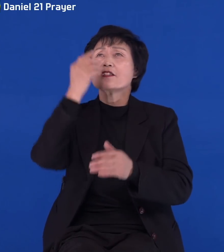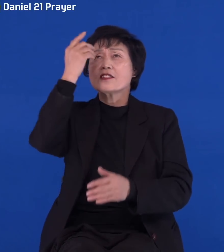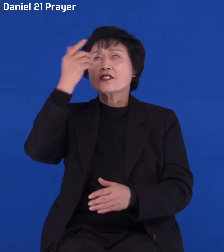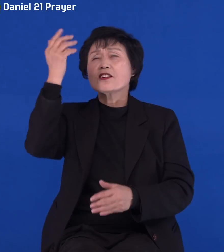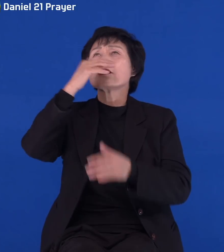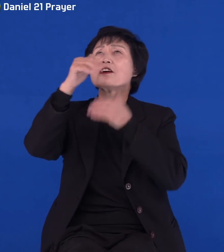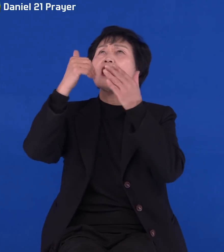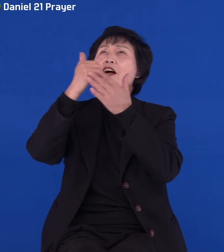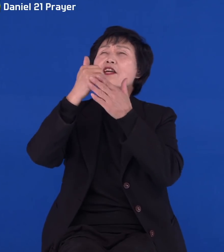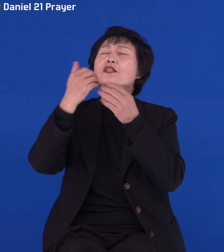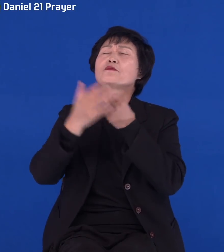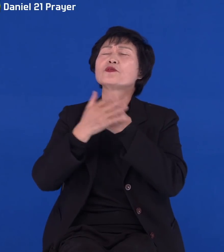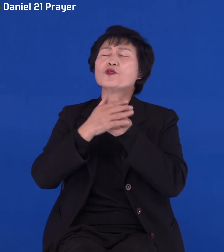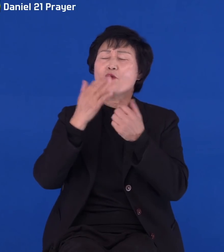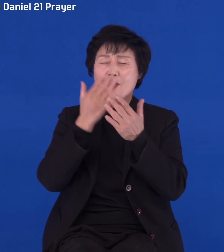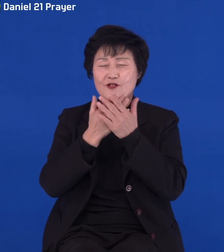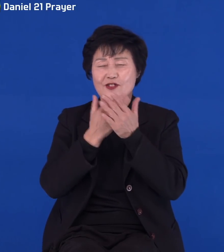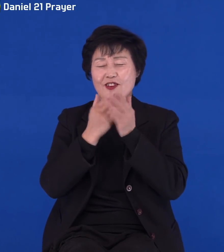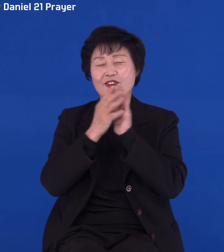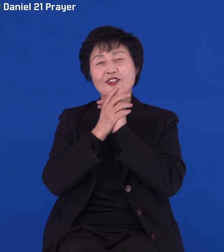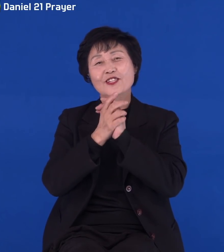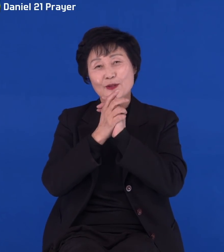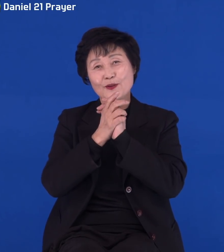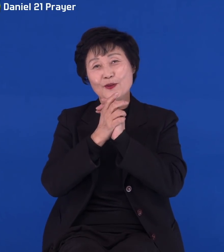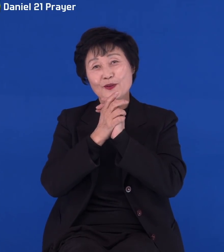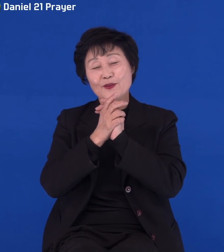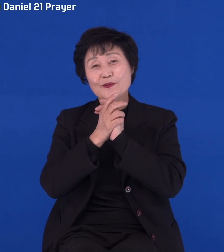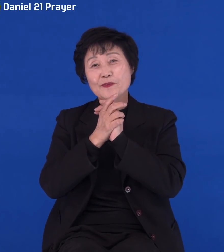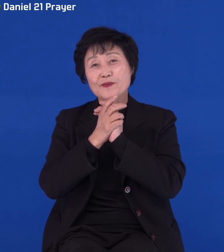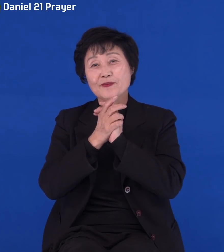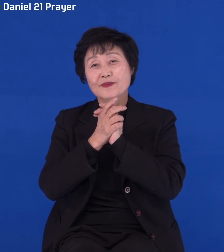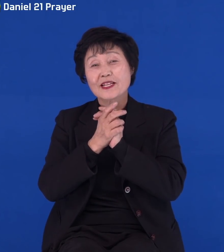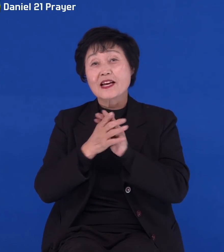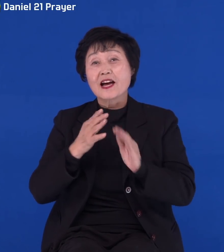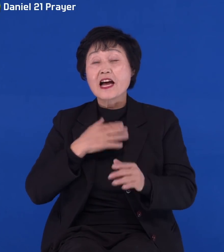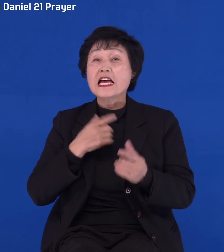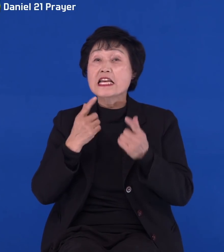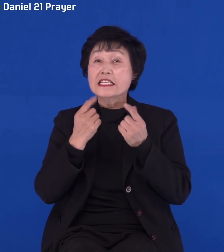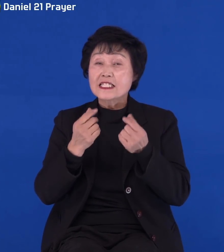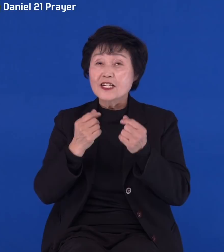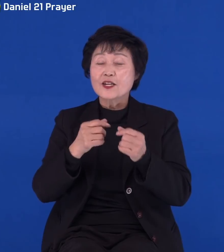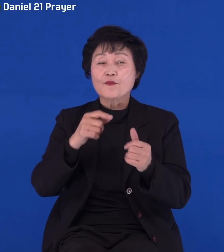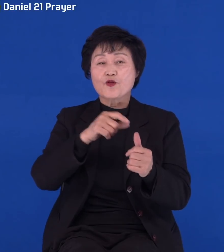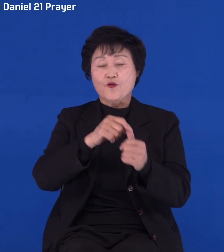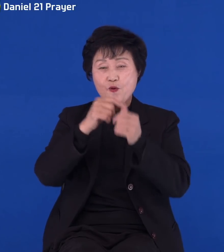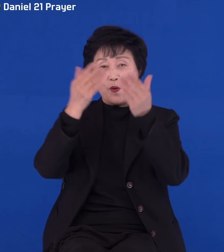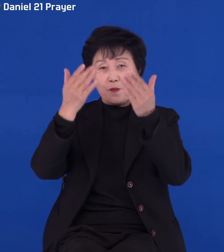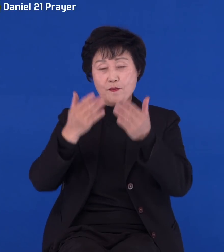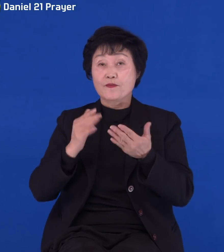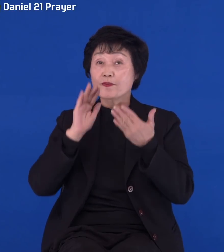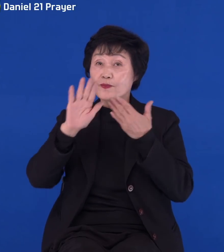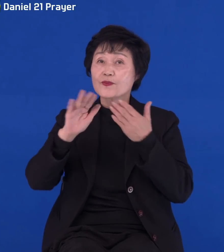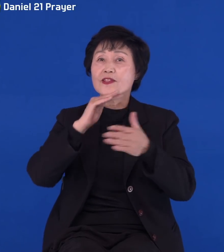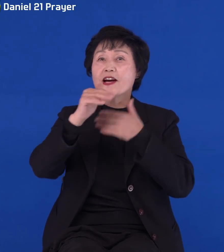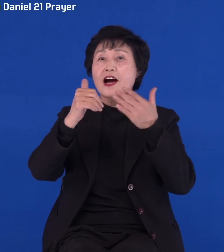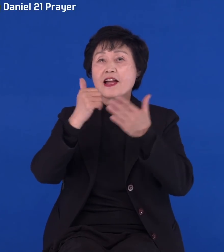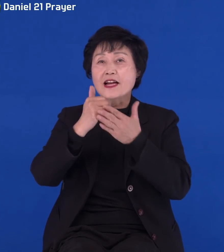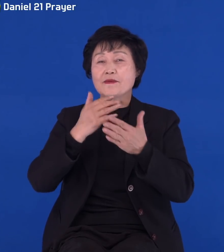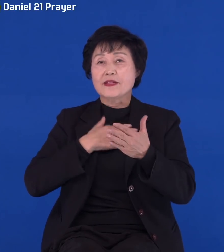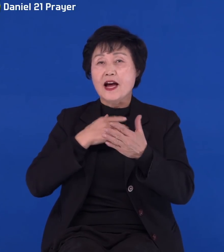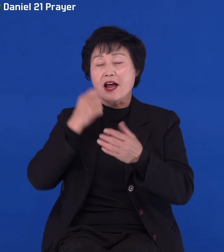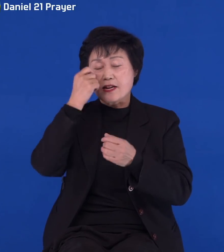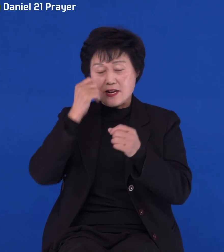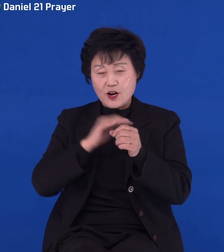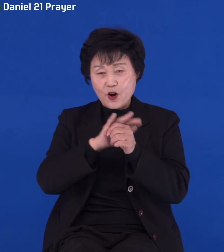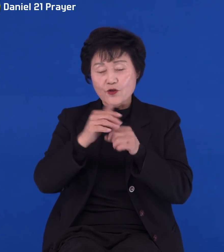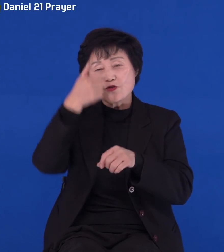할 수가 없습니다. 믿습니까? 저는 이렇게 구원을 받고 나서 하나님이 이제 저를 긍휼의 예배자로 만들어